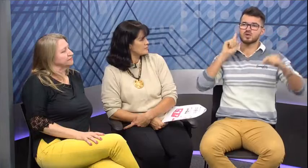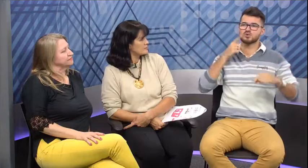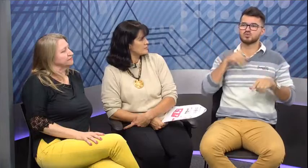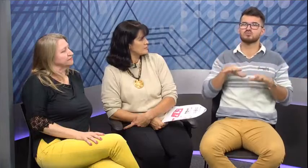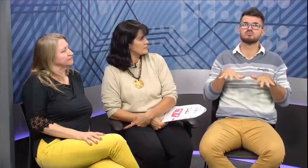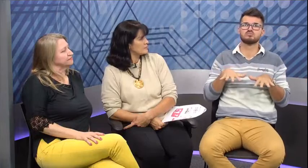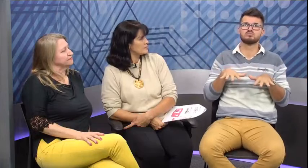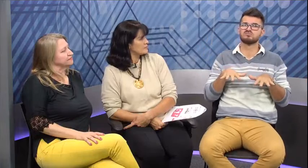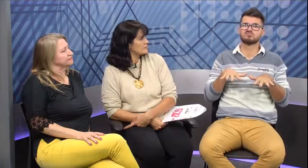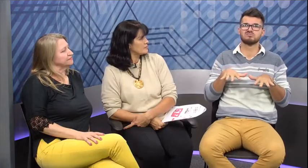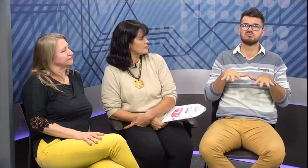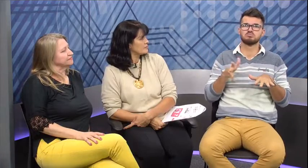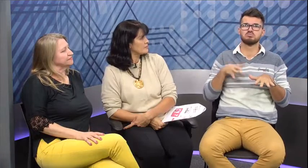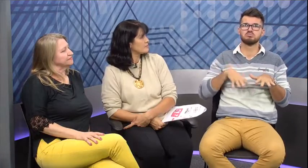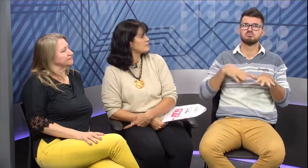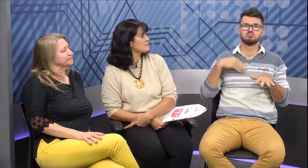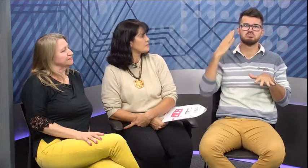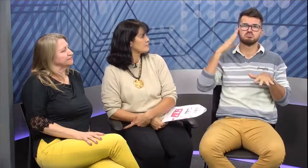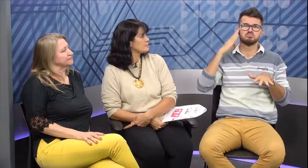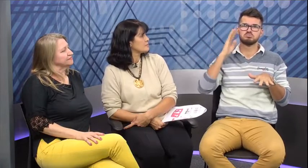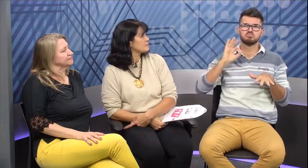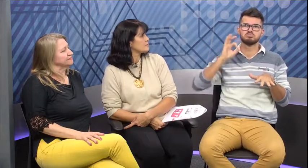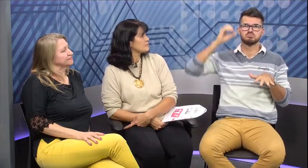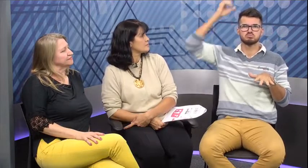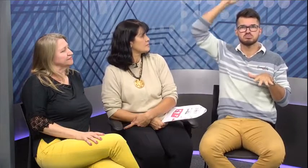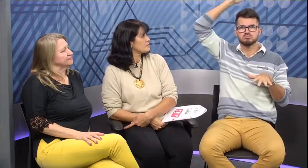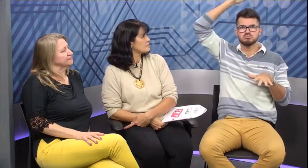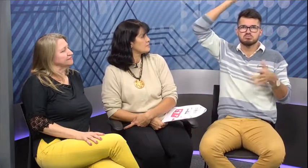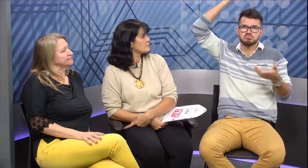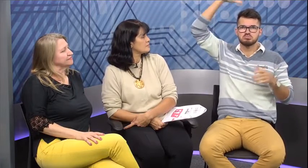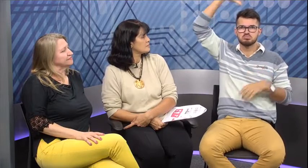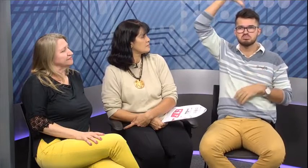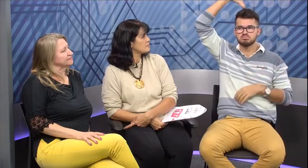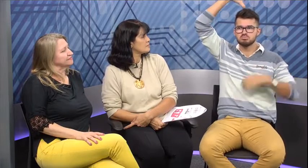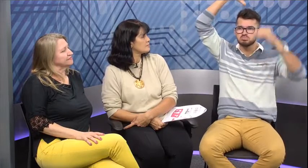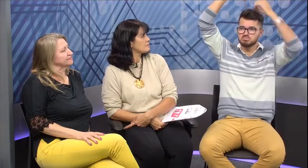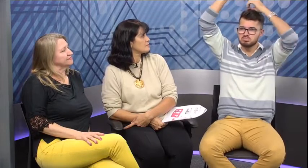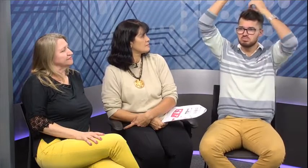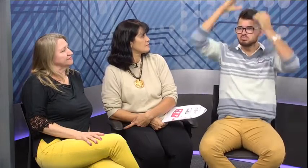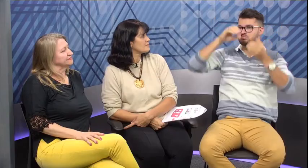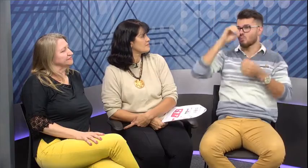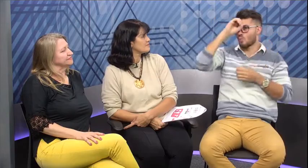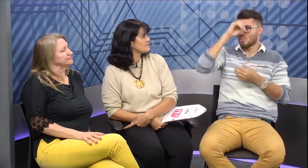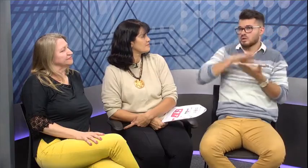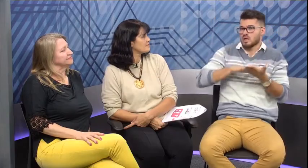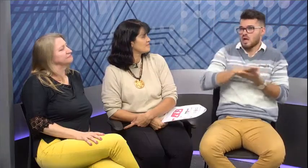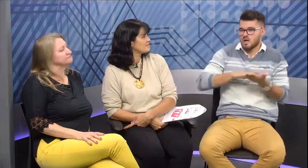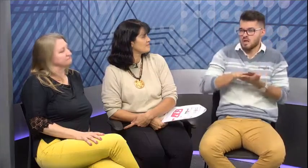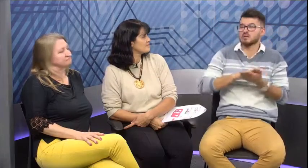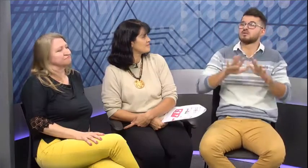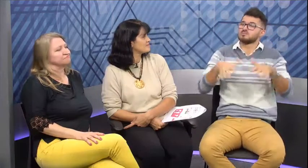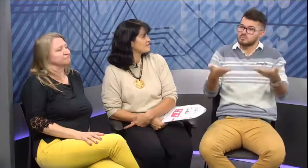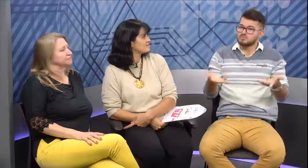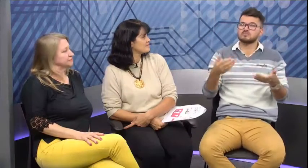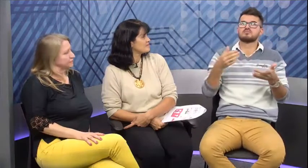frases que estão no português. Se você não contar, né, contar naquele mesmo jeito, o aluno ele não aprende, né? Ele não